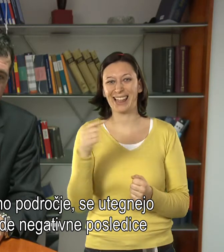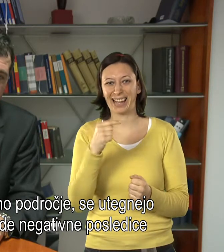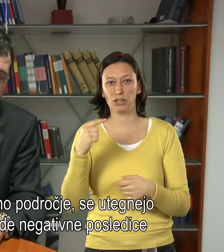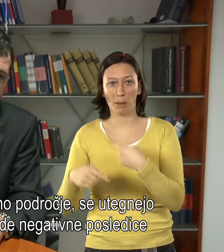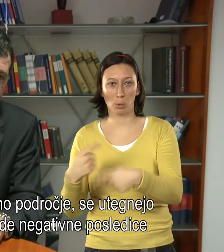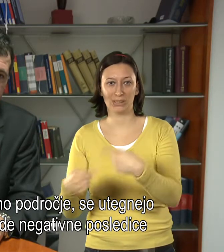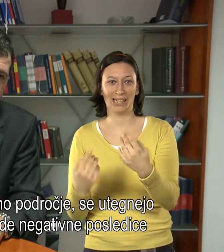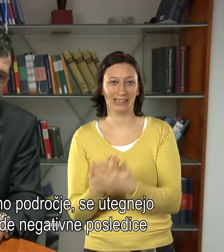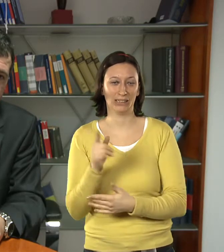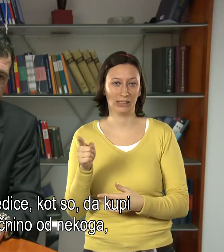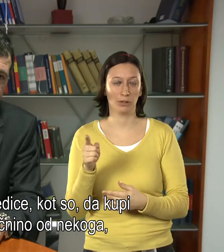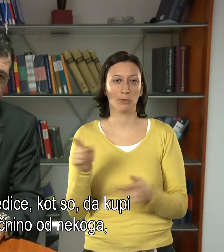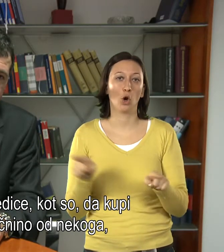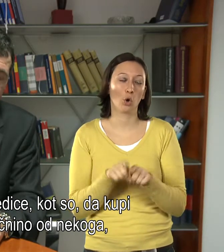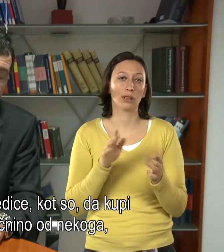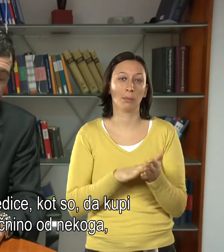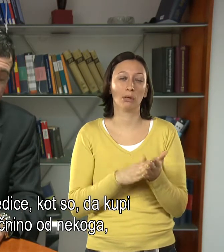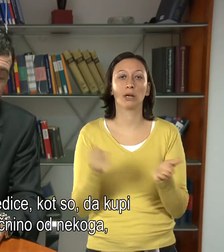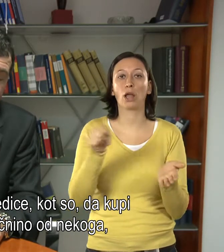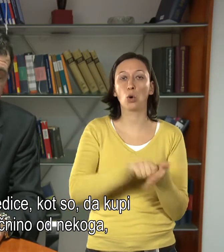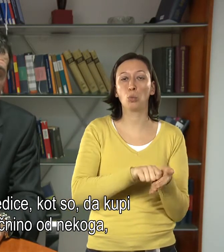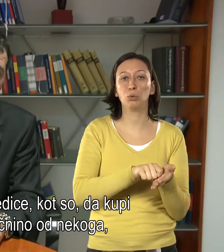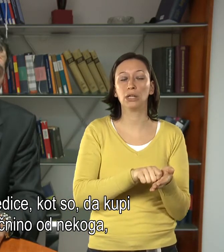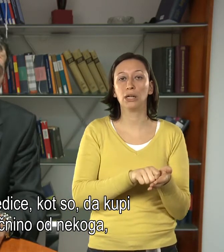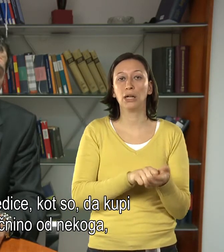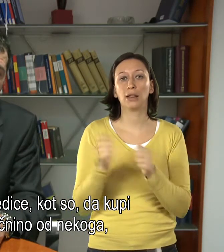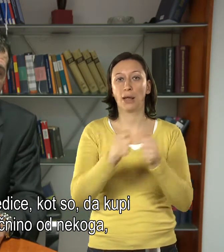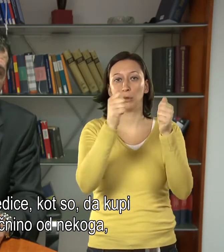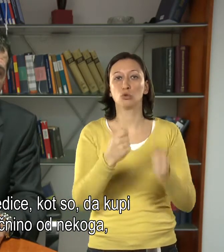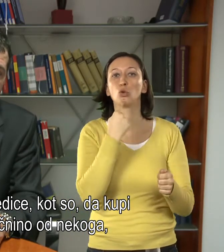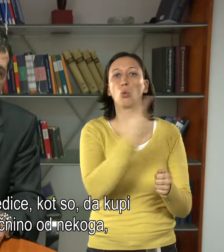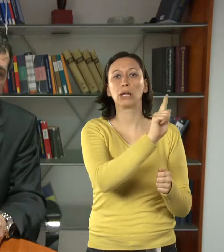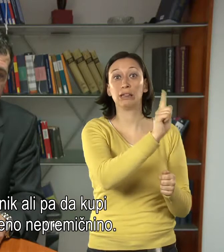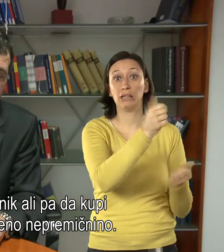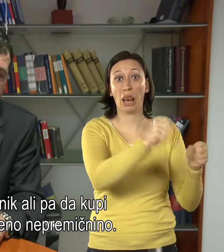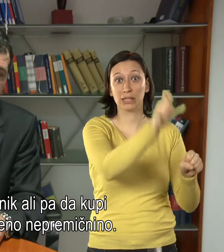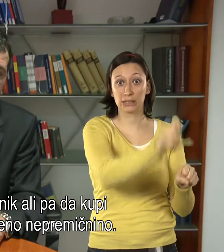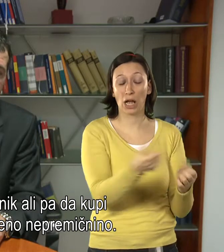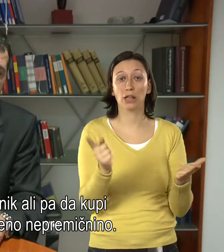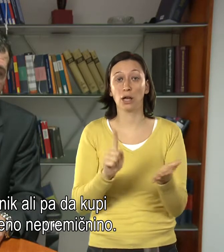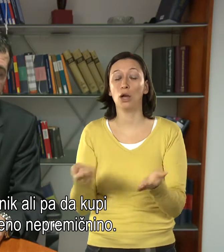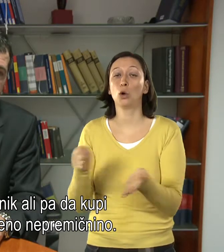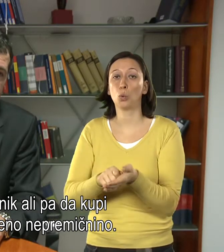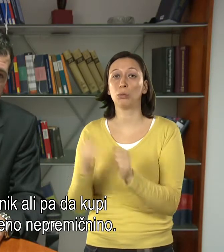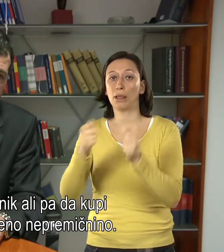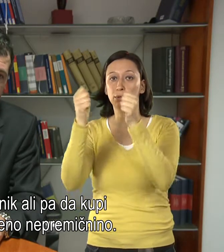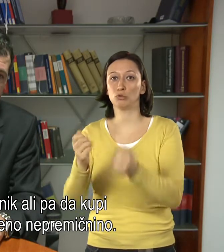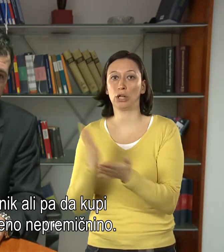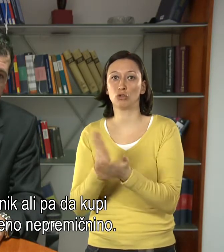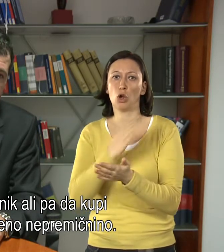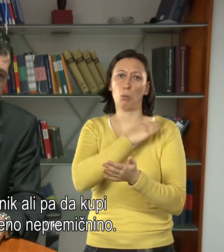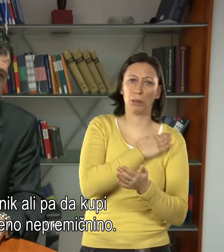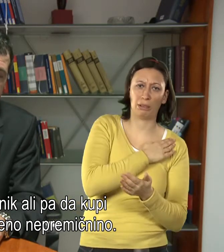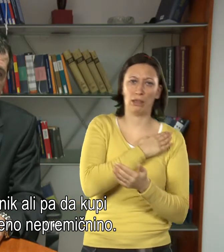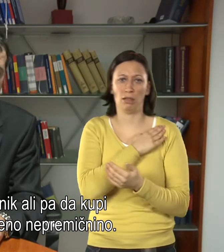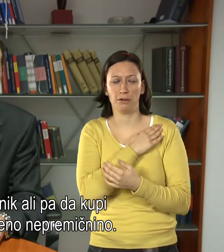hude negativne posledice zanjo. Kot so, da kupi nepremičnino od nekoga, ki ni lastnik, ali pa da kupi obremenjeno